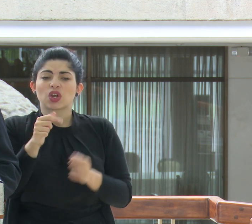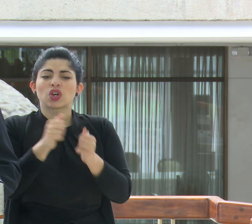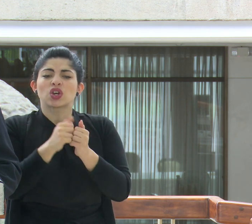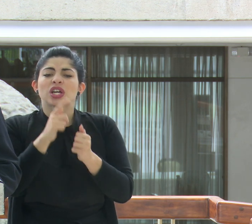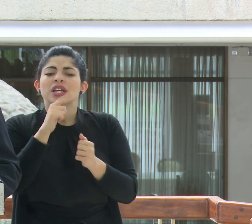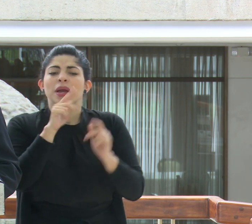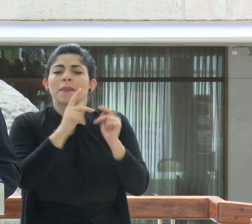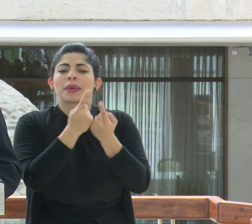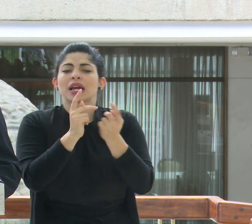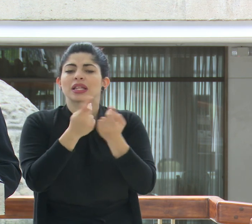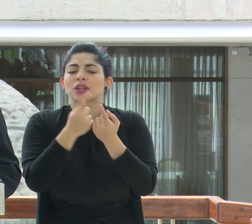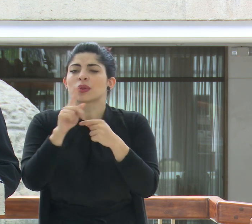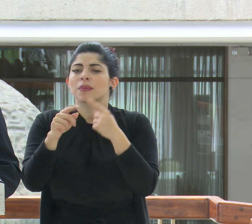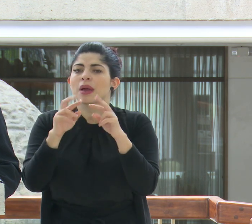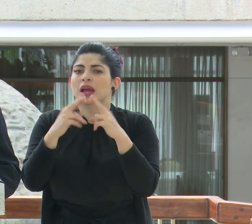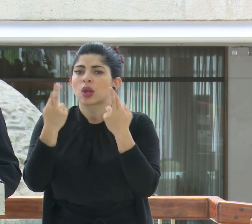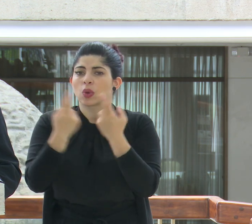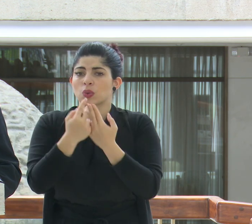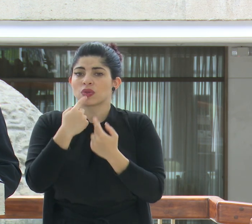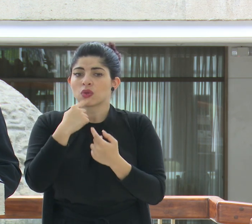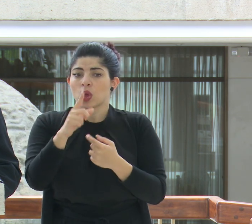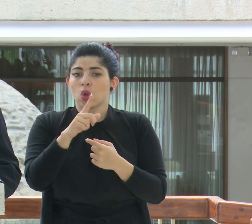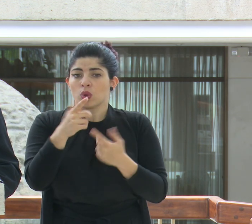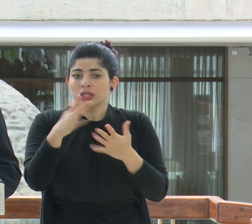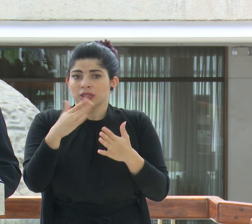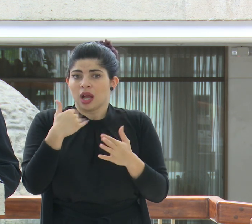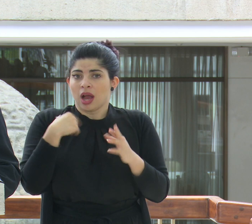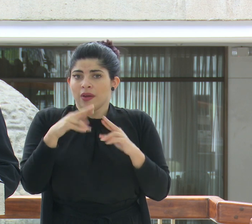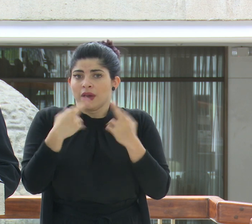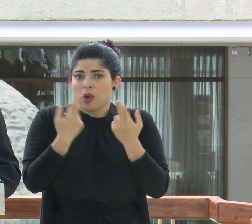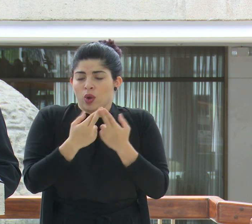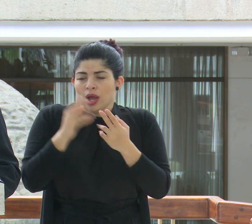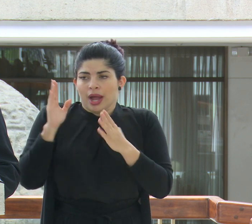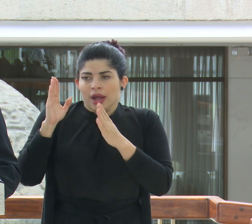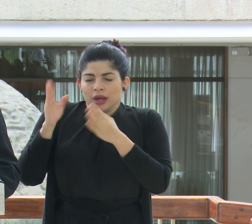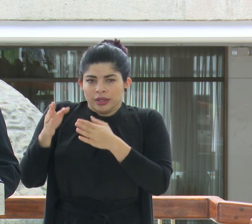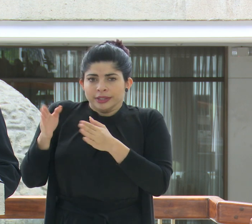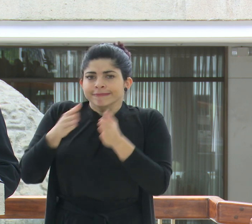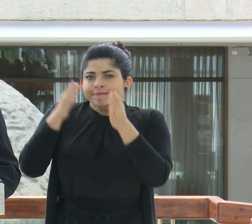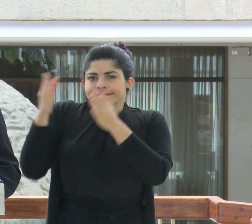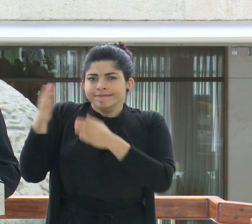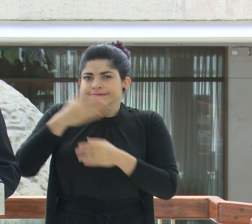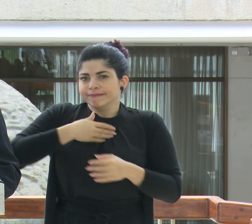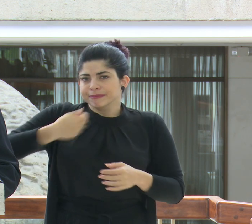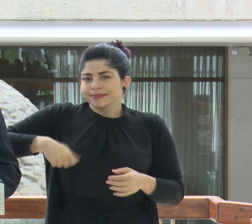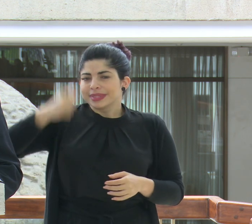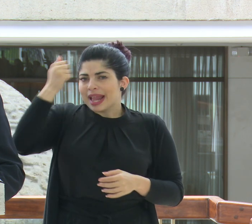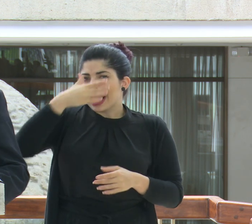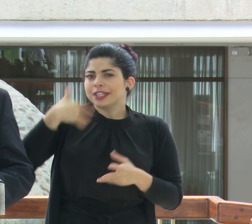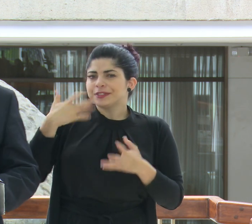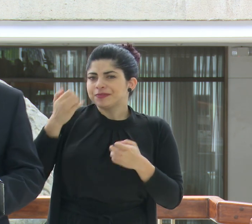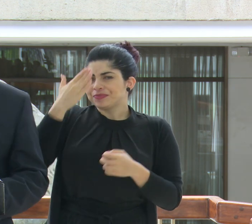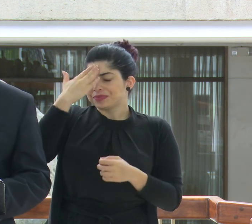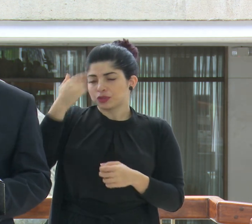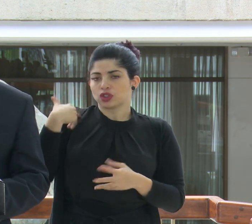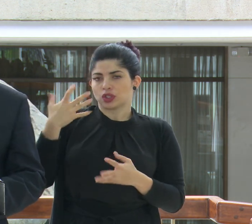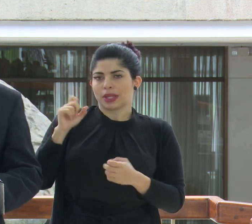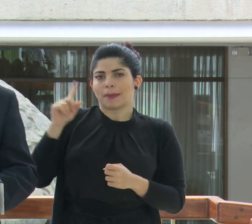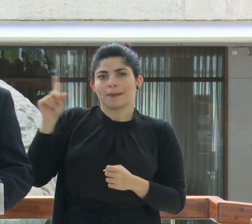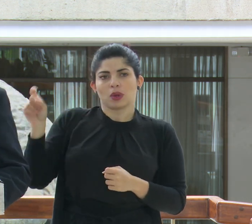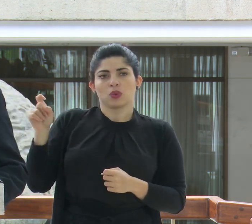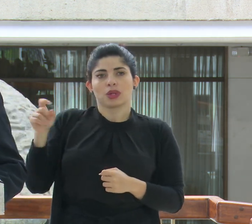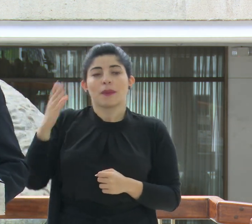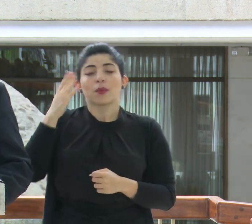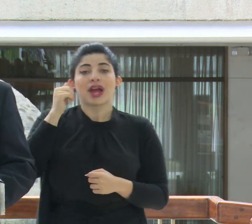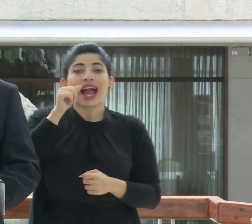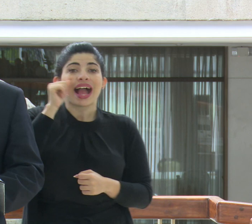a empezar a reunirse. Usted mencionó ahora que ya el lunes tenía reuniones. Eso para usted. Y para el presidente, don Carlos, quería hacerle una consulta,